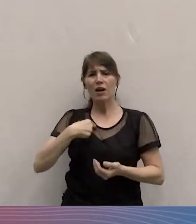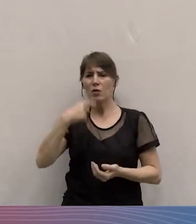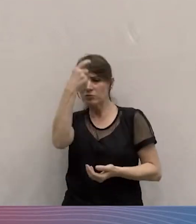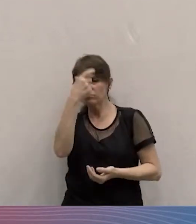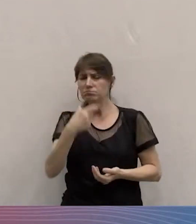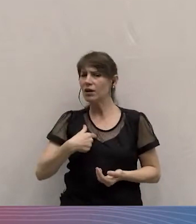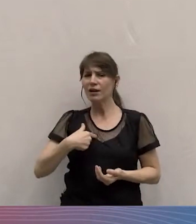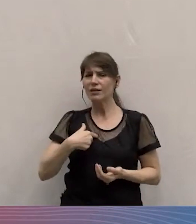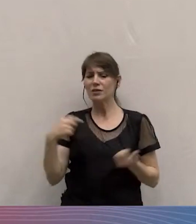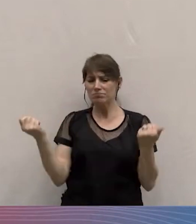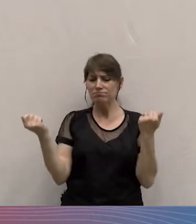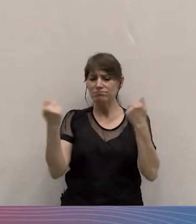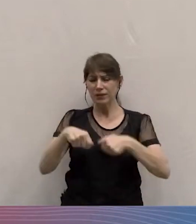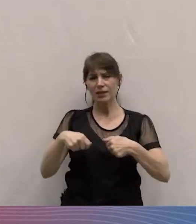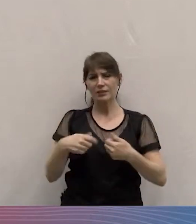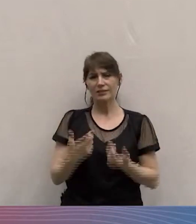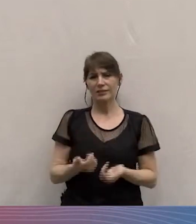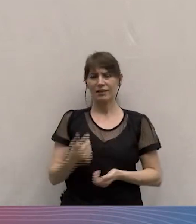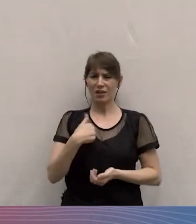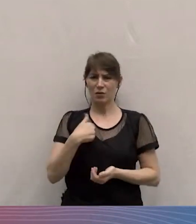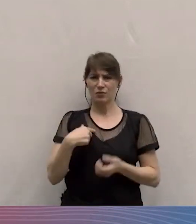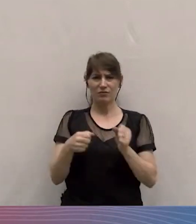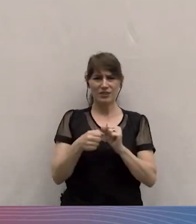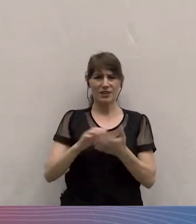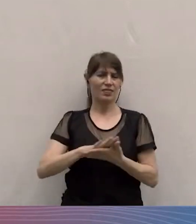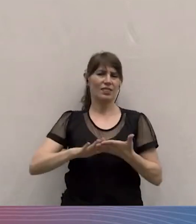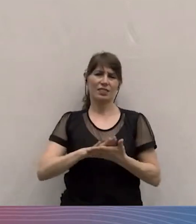de nós, irmão. Nada nem parte de nós.